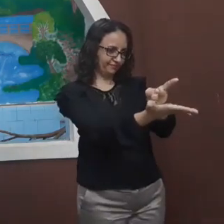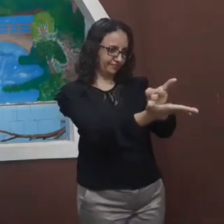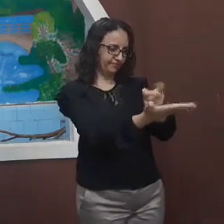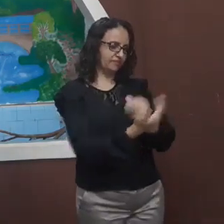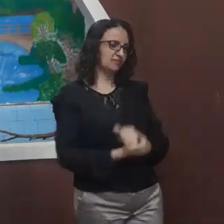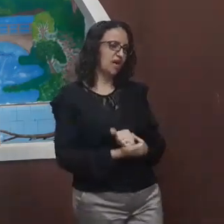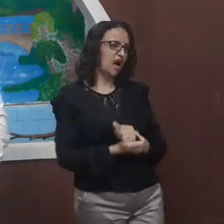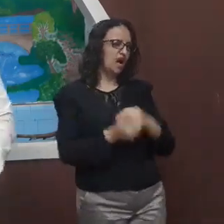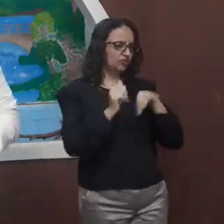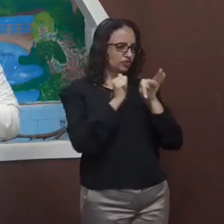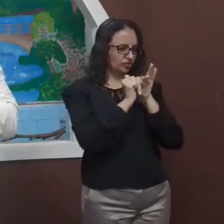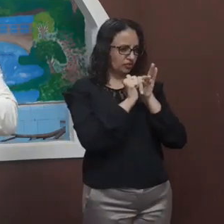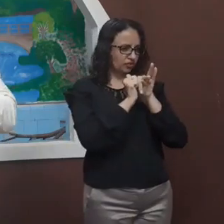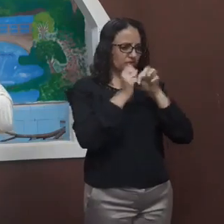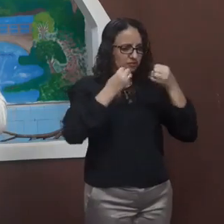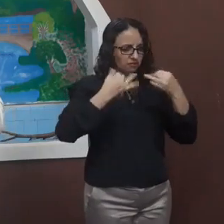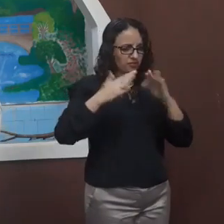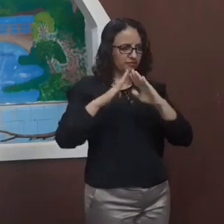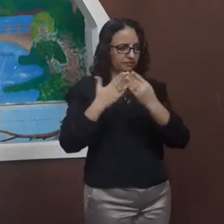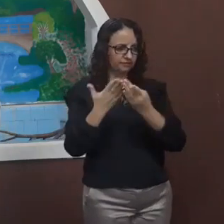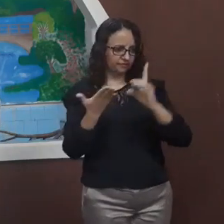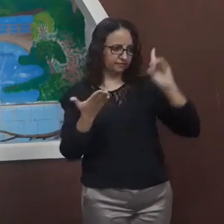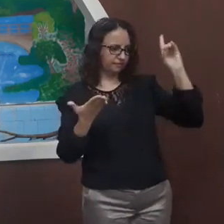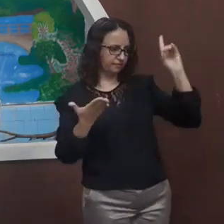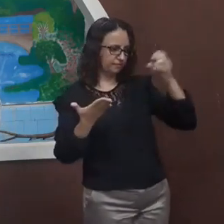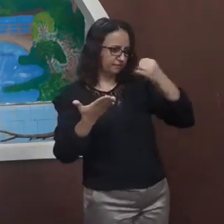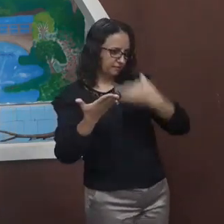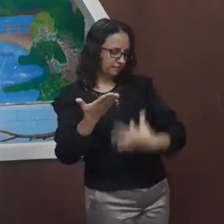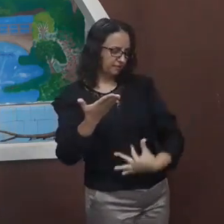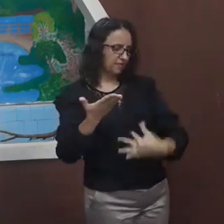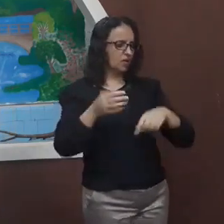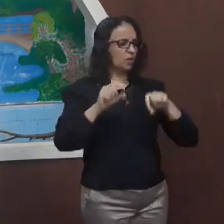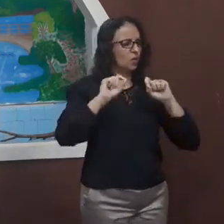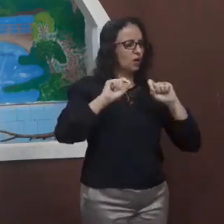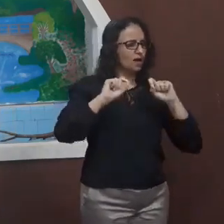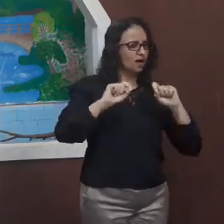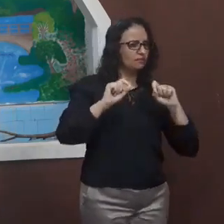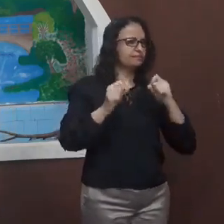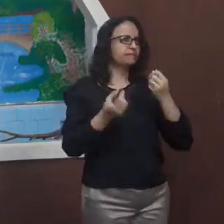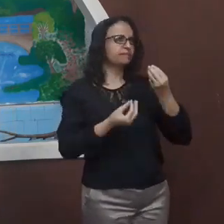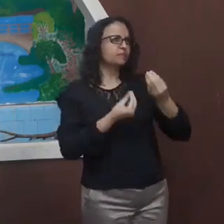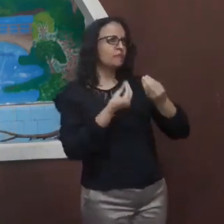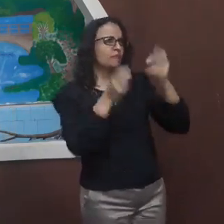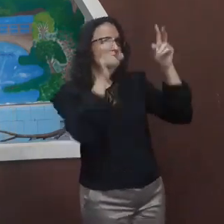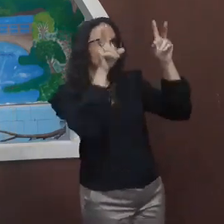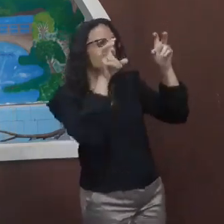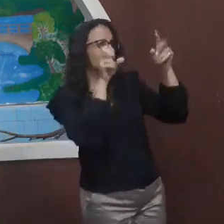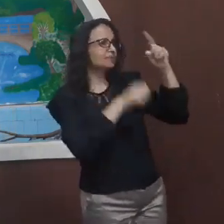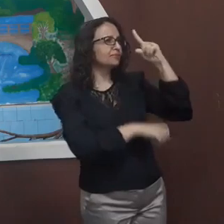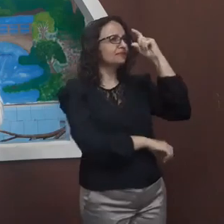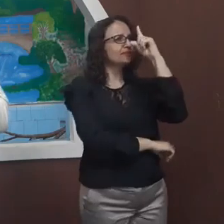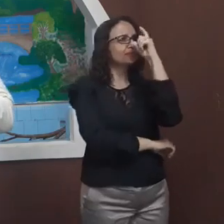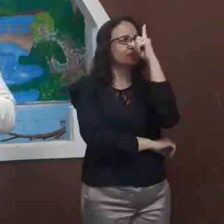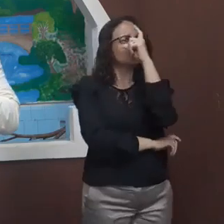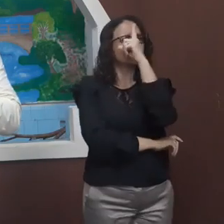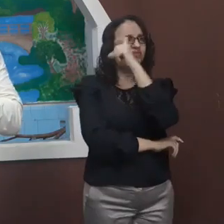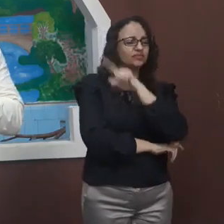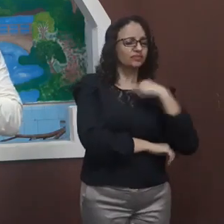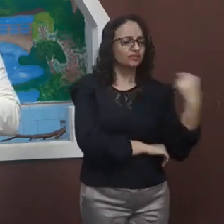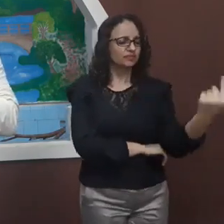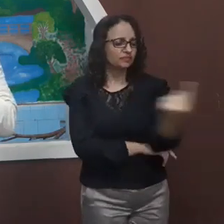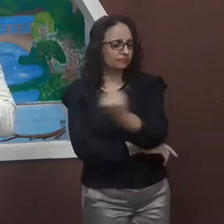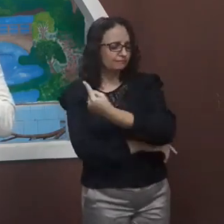fala sobre essa questão. Tiago fala sobre essa dificuldade em